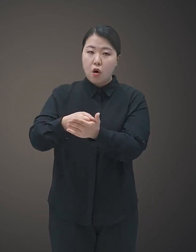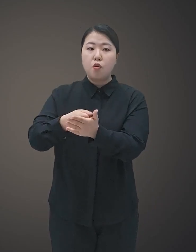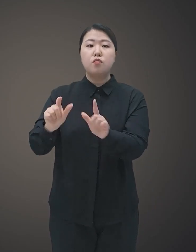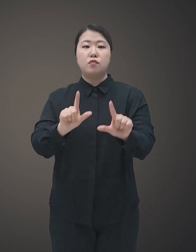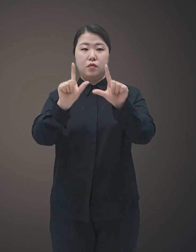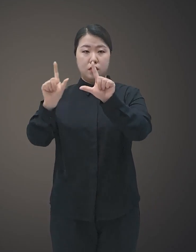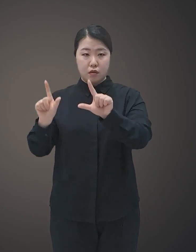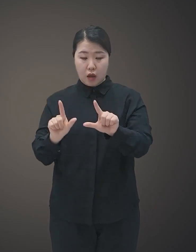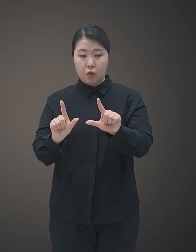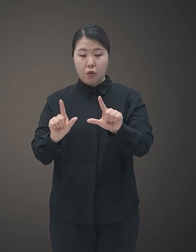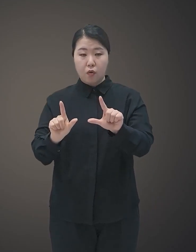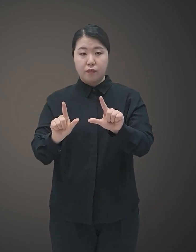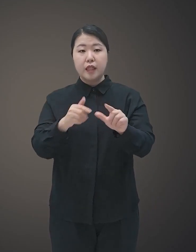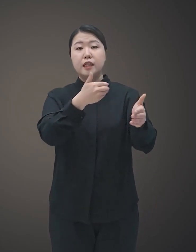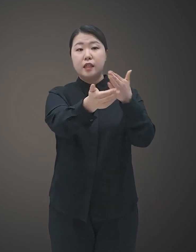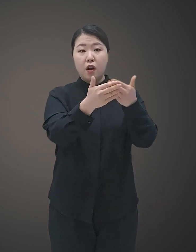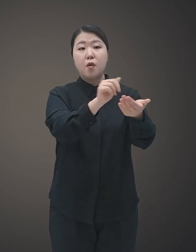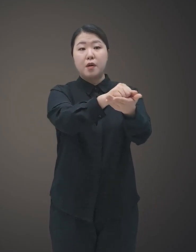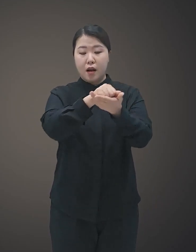있게 되었고